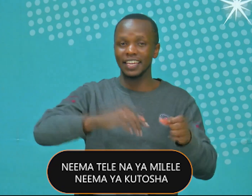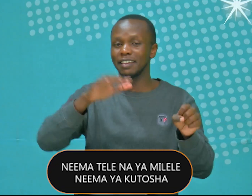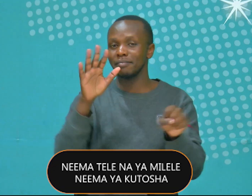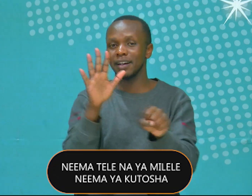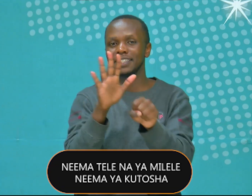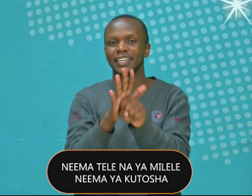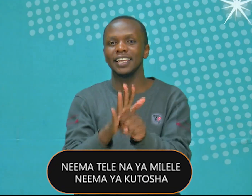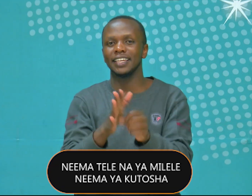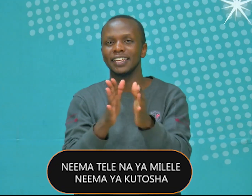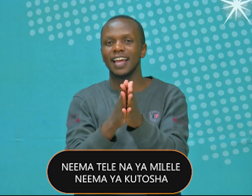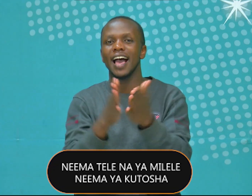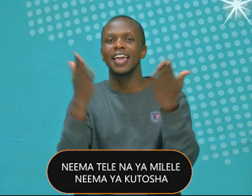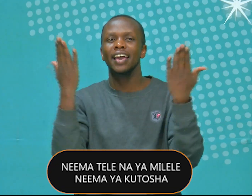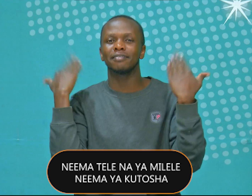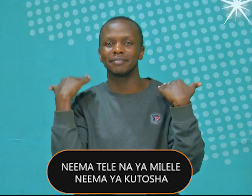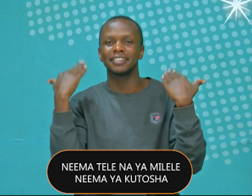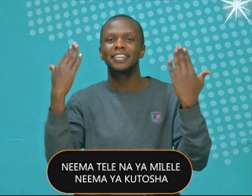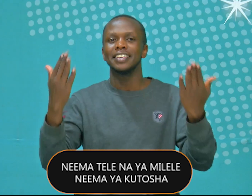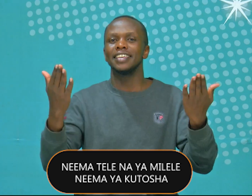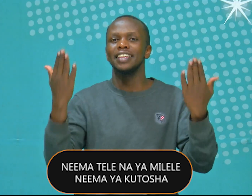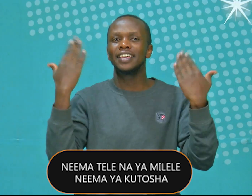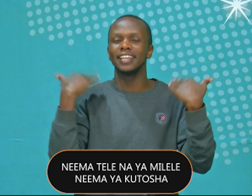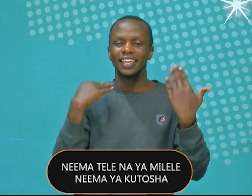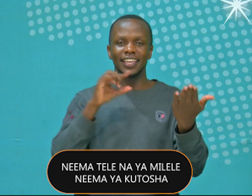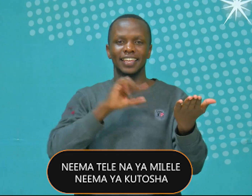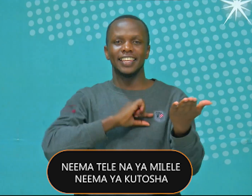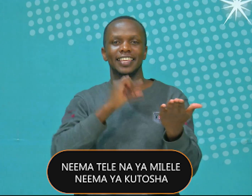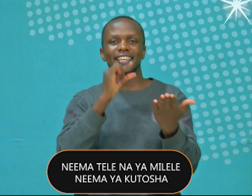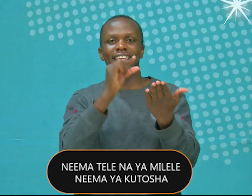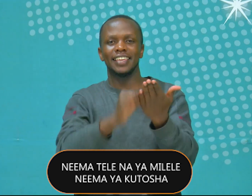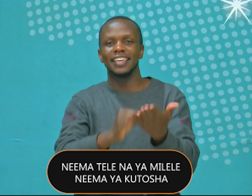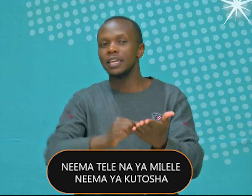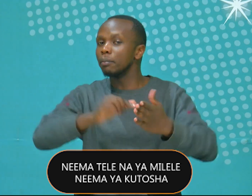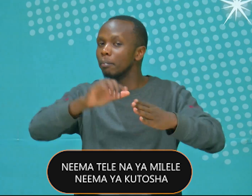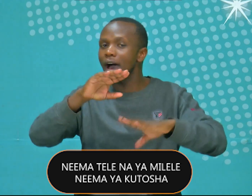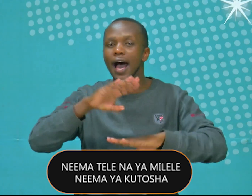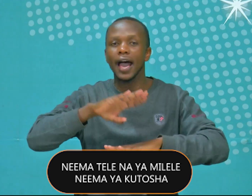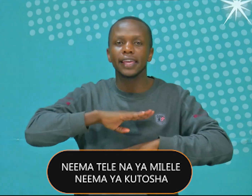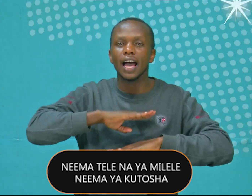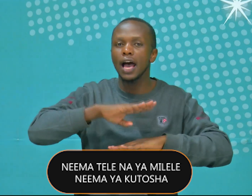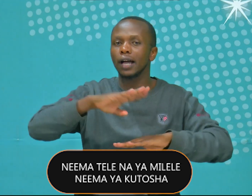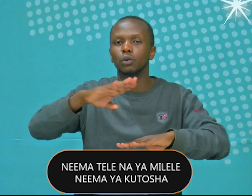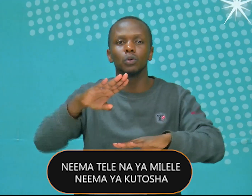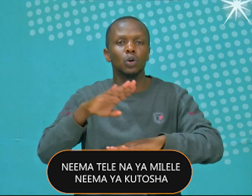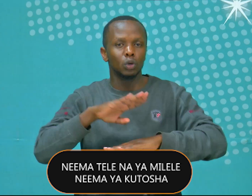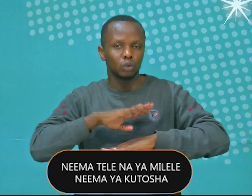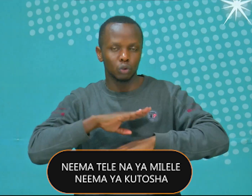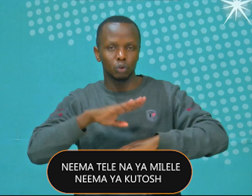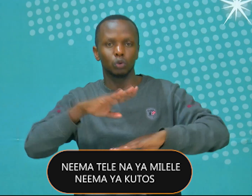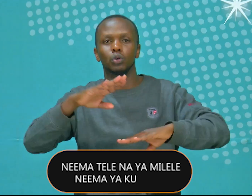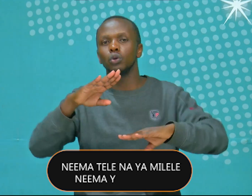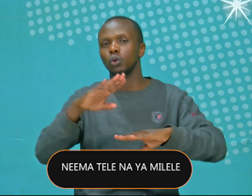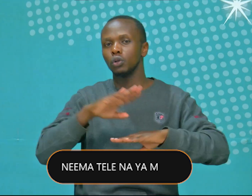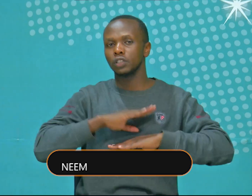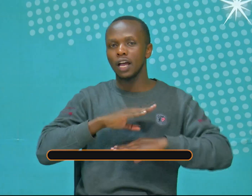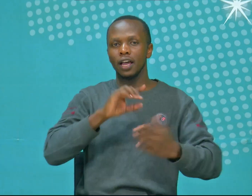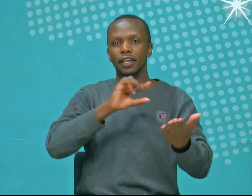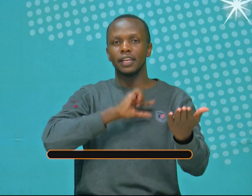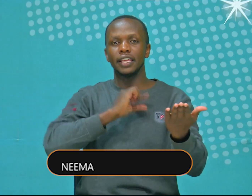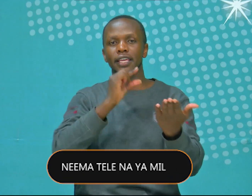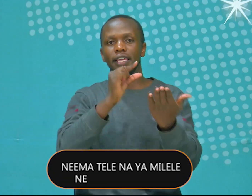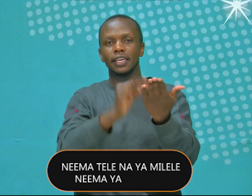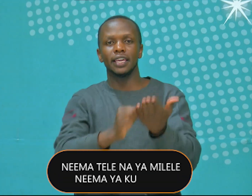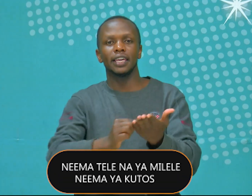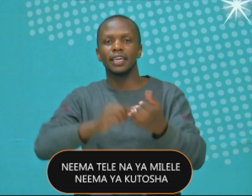kubwa tele na ya milele neema ya ku ya milele